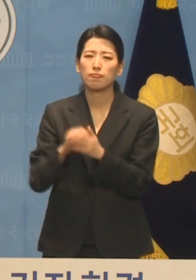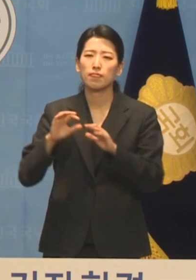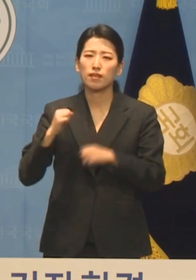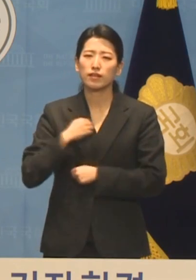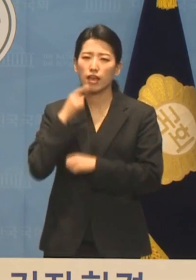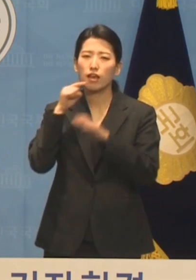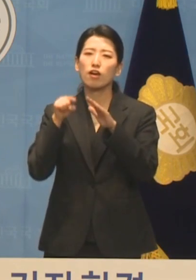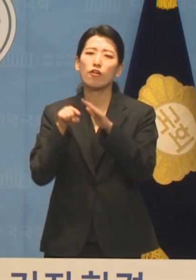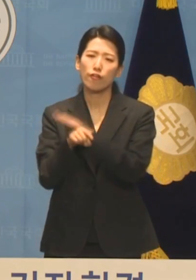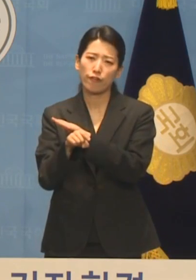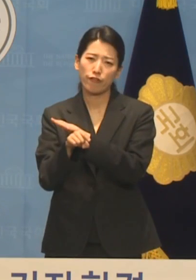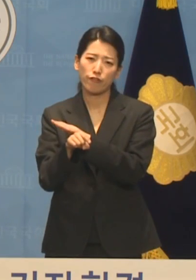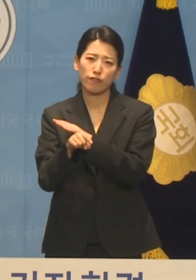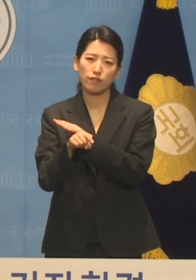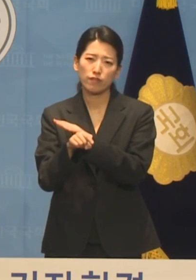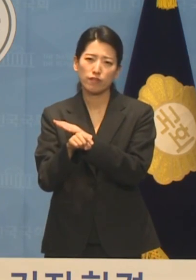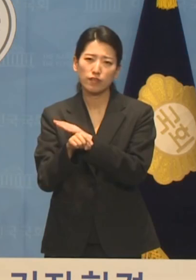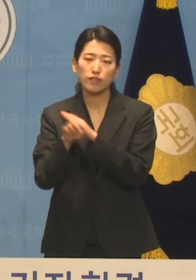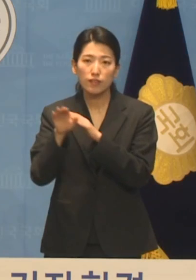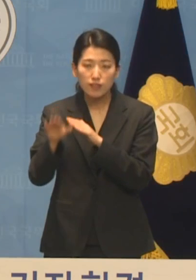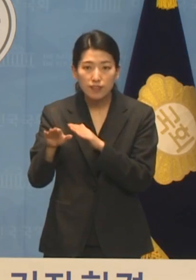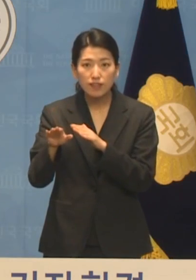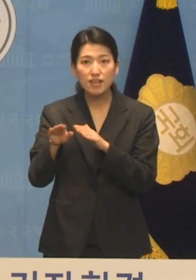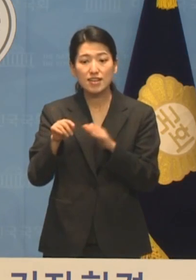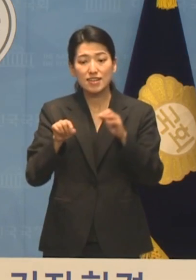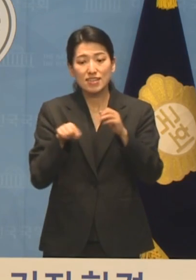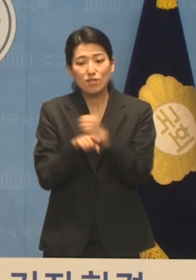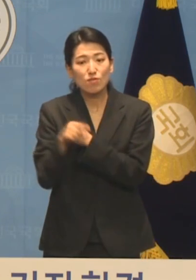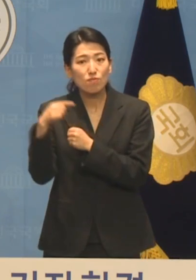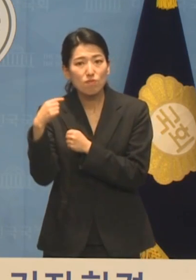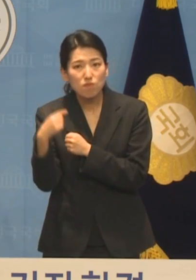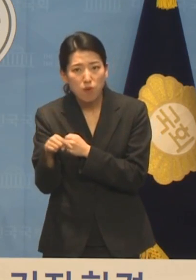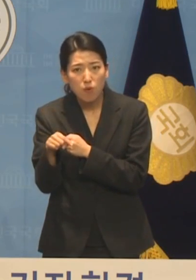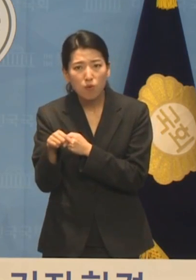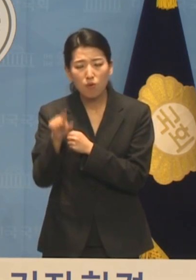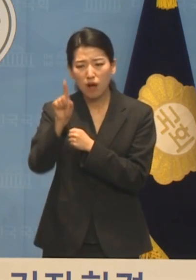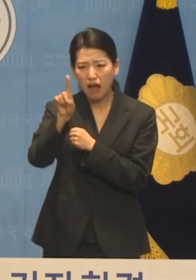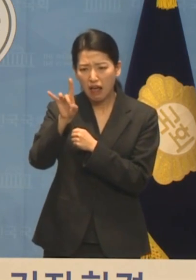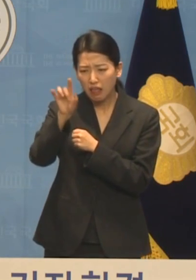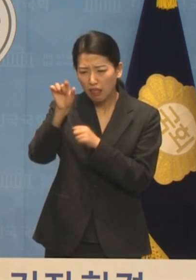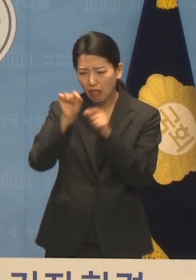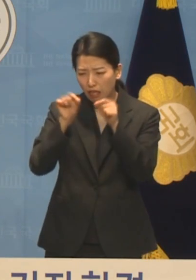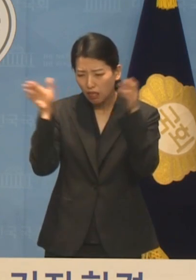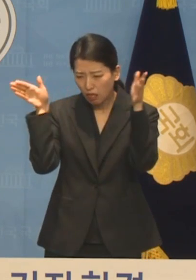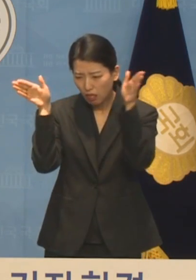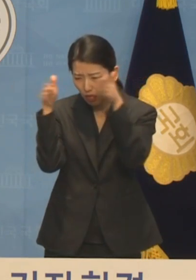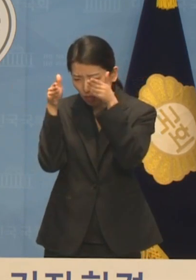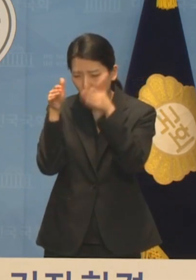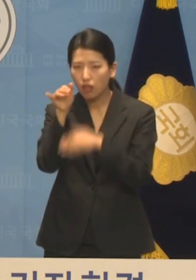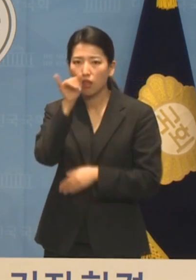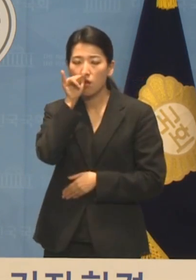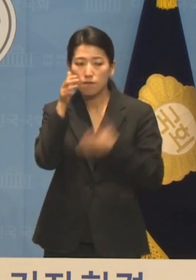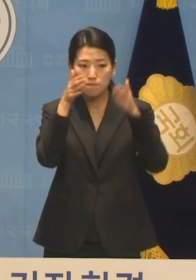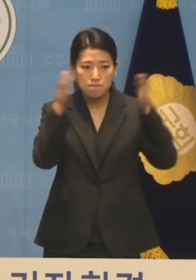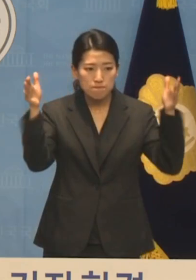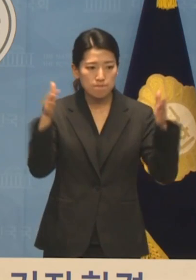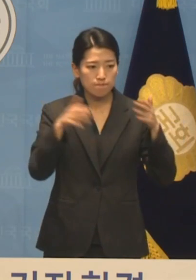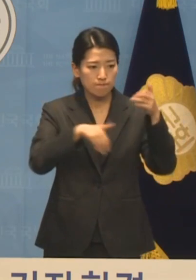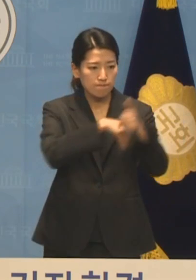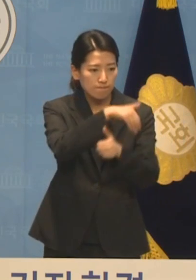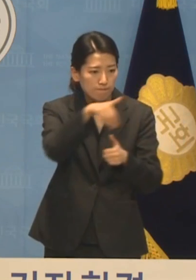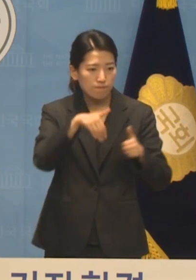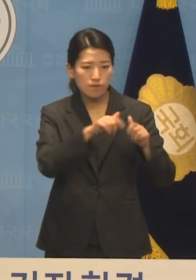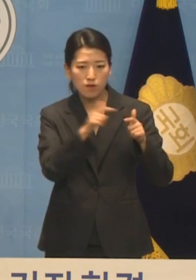계엄령 선포 상황에서 발생한 지엽적이고 단편적인 사실을 확인하는 데에 매몰되어 있습니다. 국회의